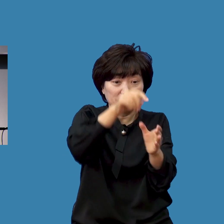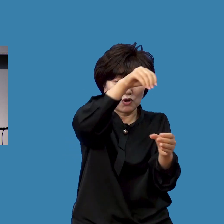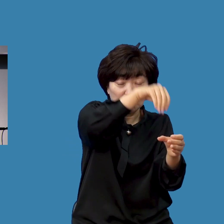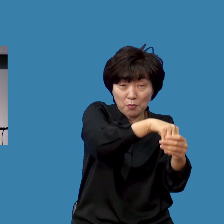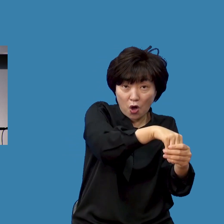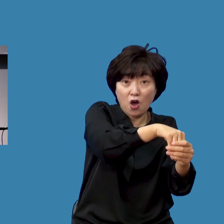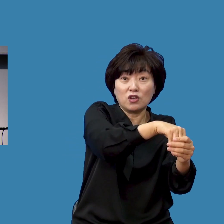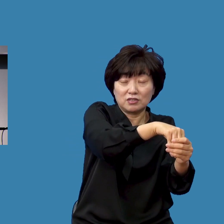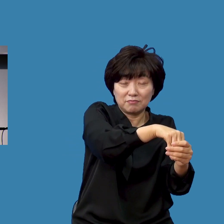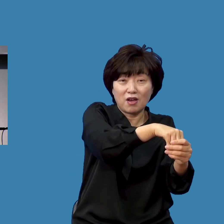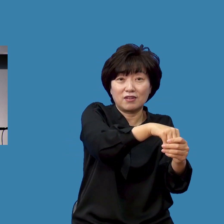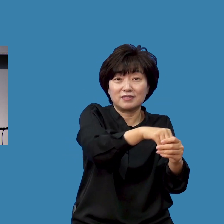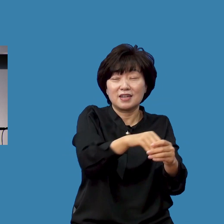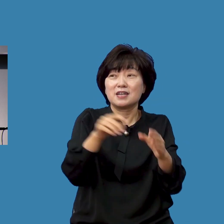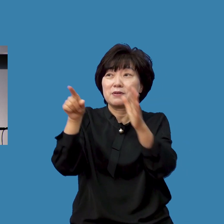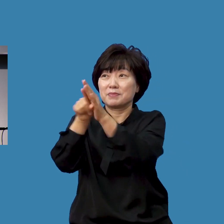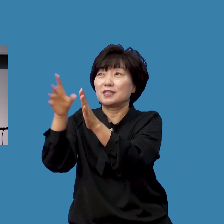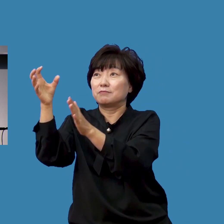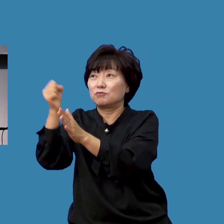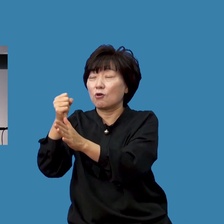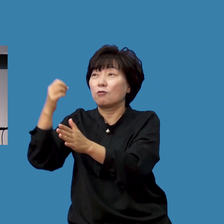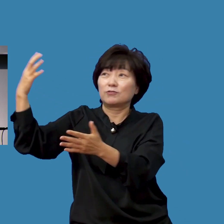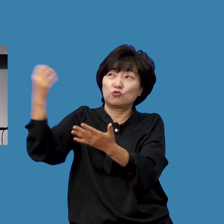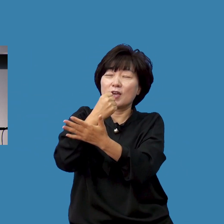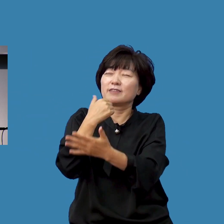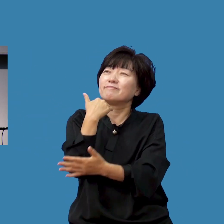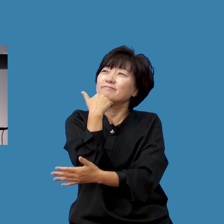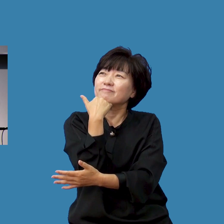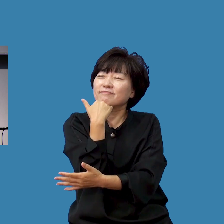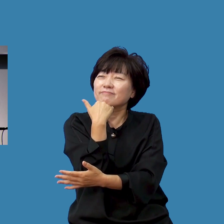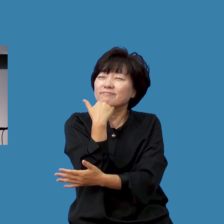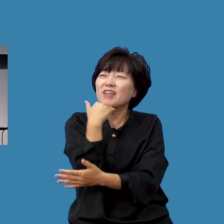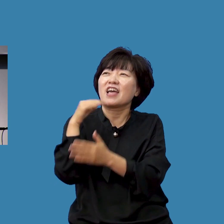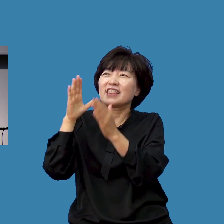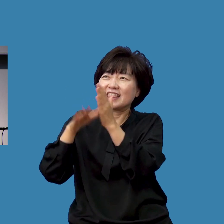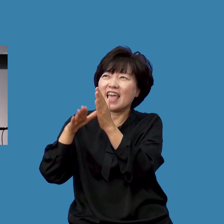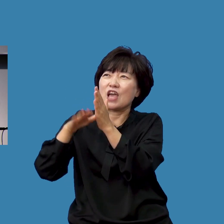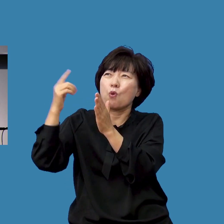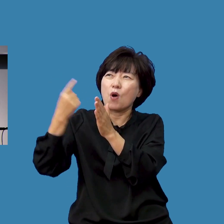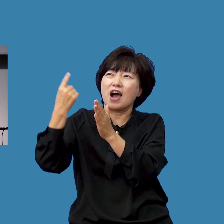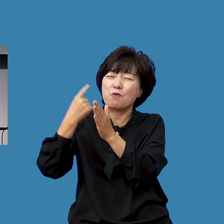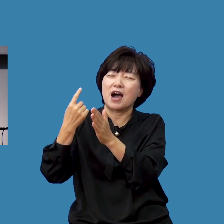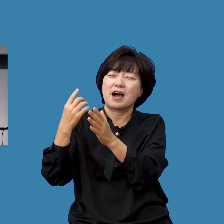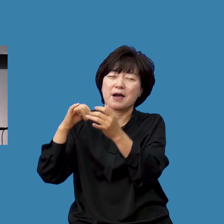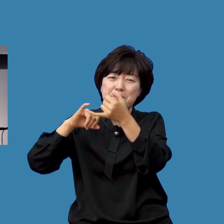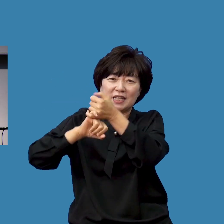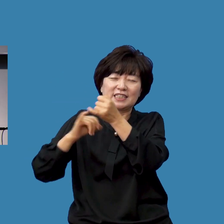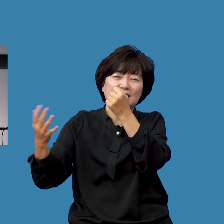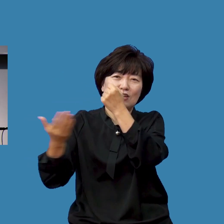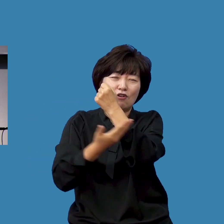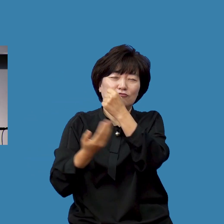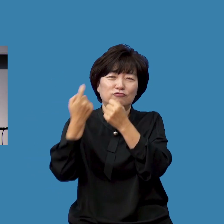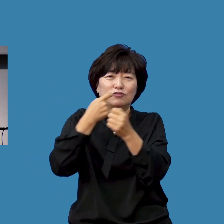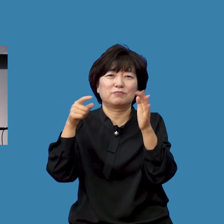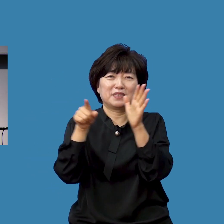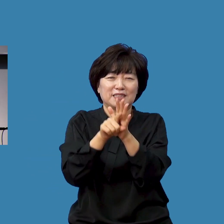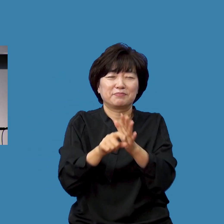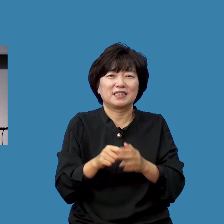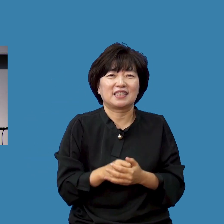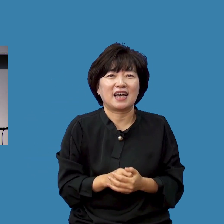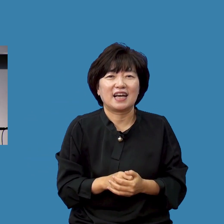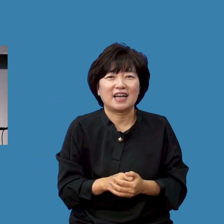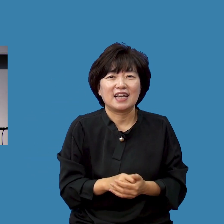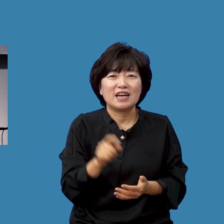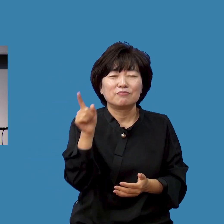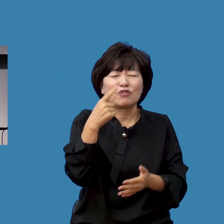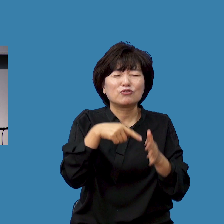믿음으로 심으셨습니까? 그러면 믿음으로 취하십시오. 때가 되면 반드시 거두게 되는 줄 믿습니다.